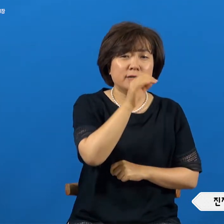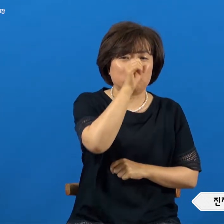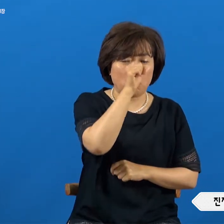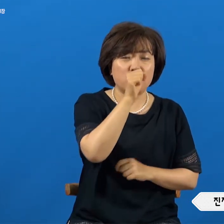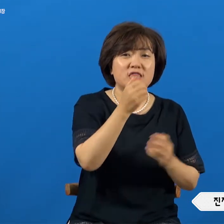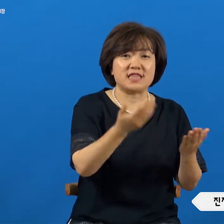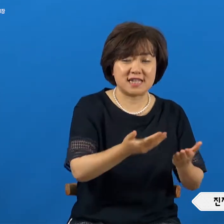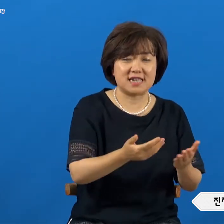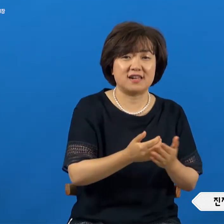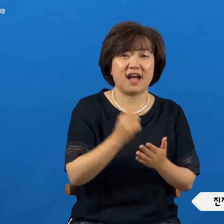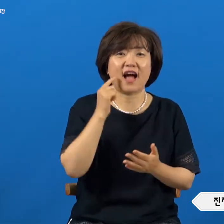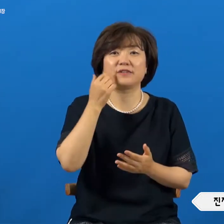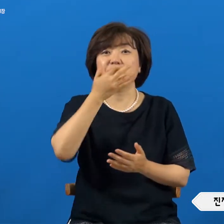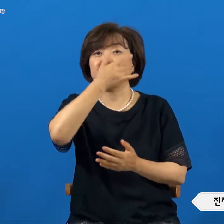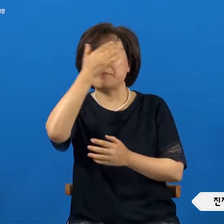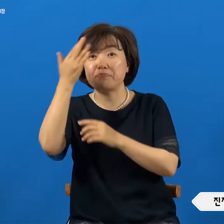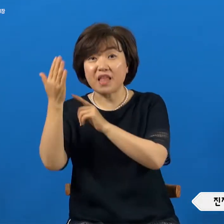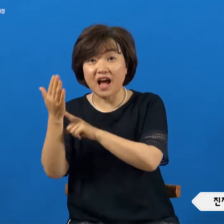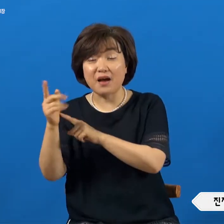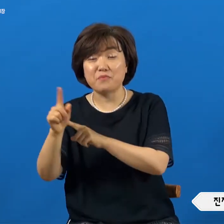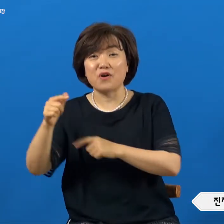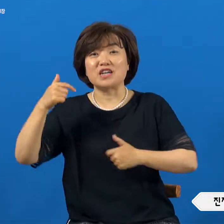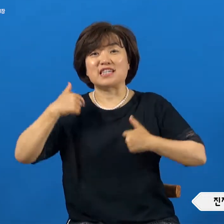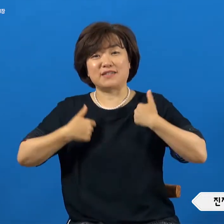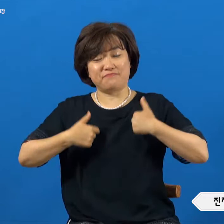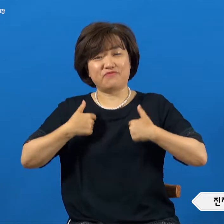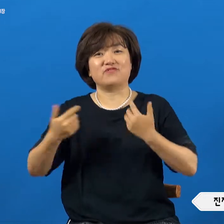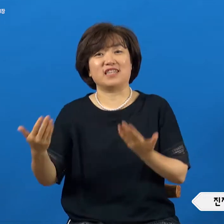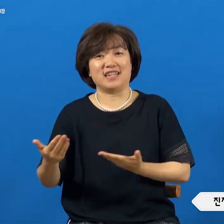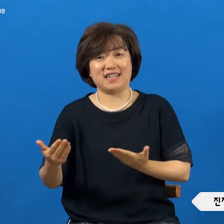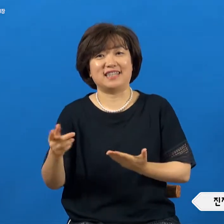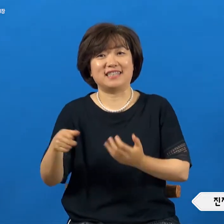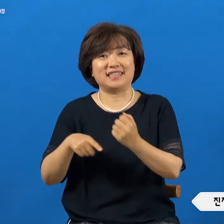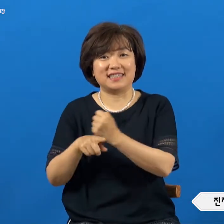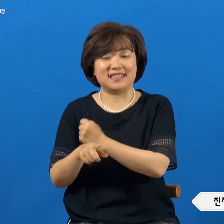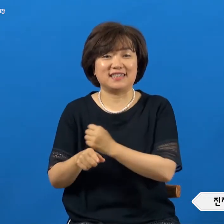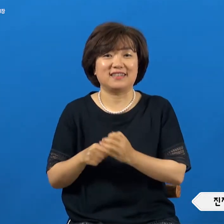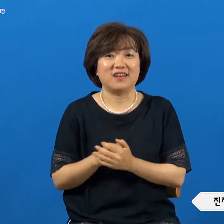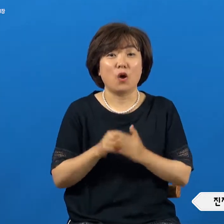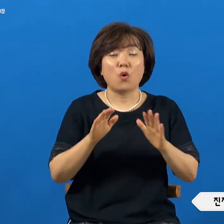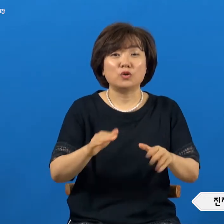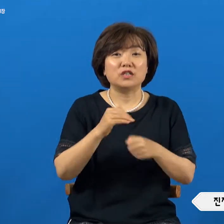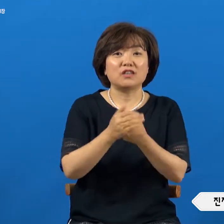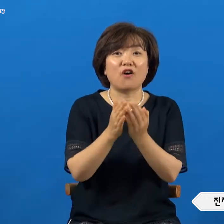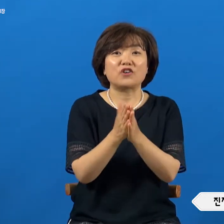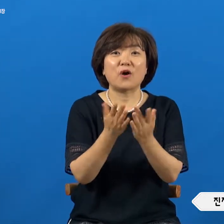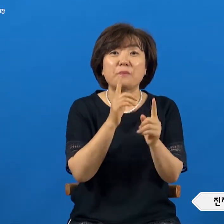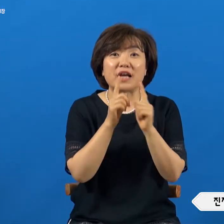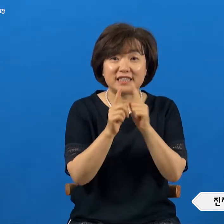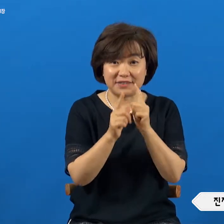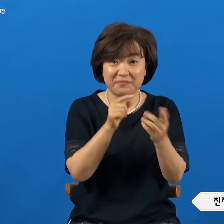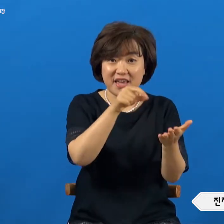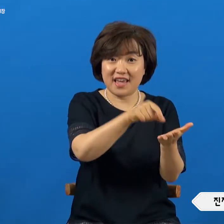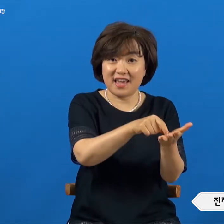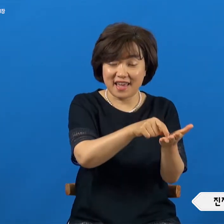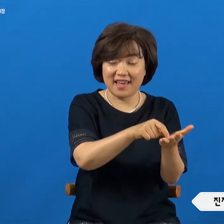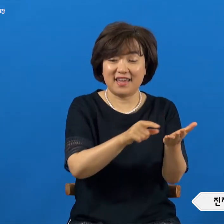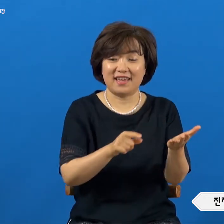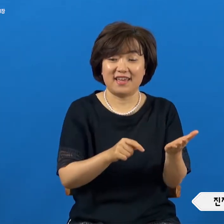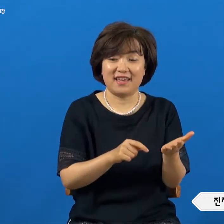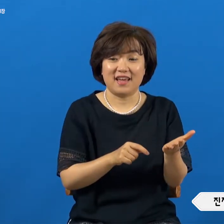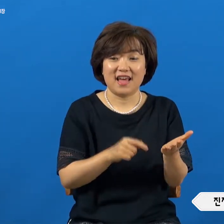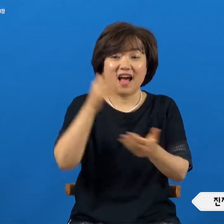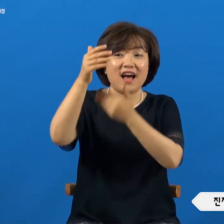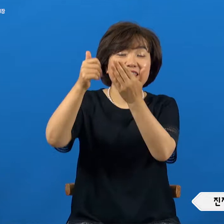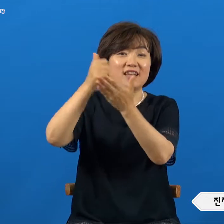겁니다. 아름답다는 것은 기쁨이 된다는 뜻입니다. 오늘 성경은 여러분과 저에게 말씀합니다.